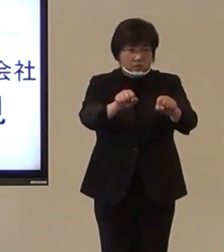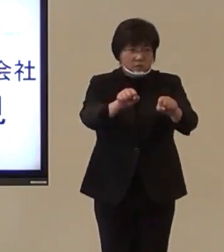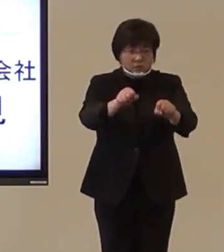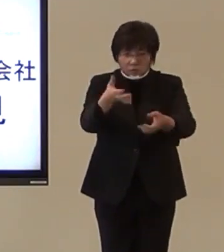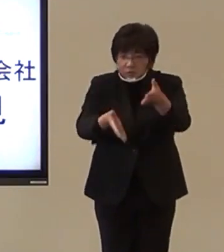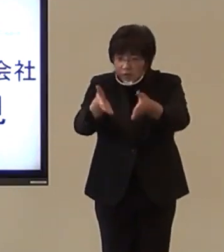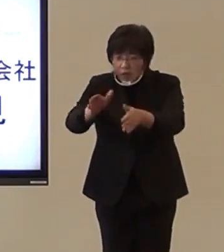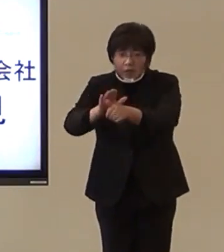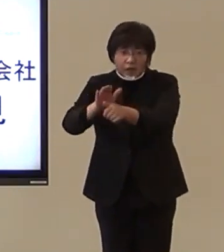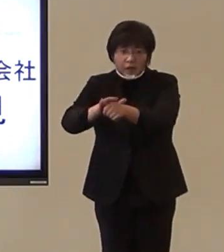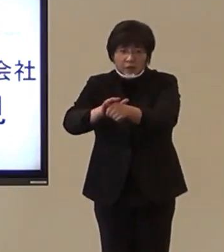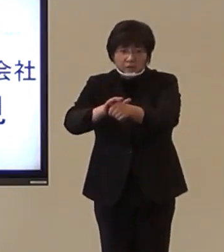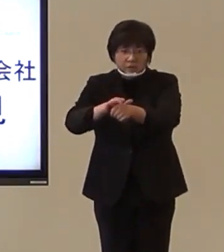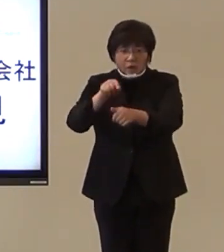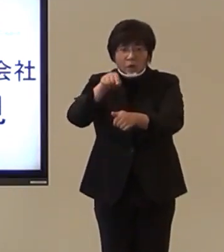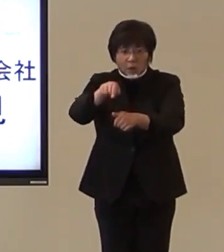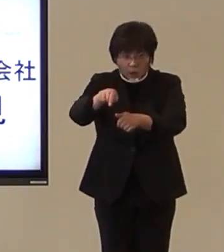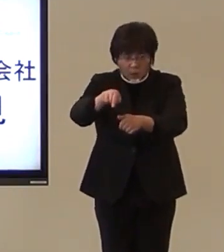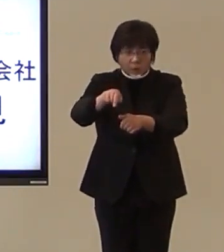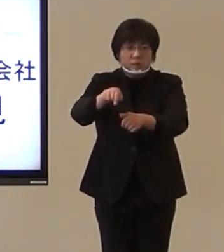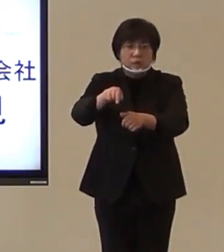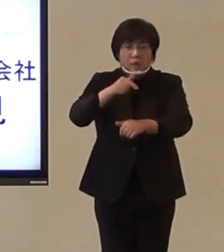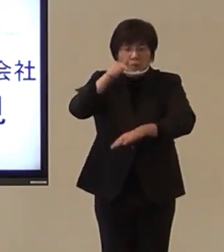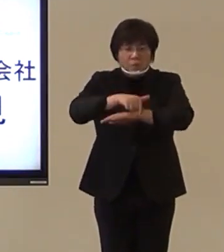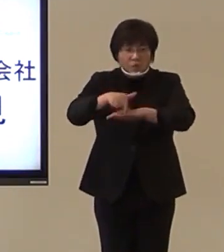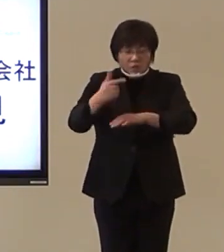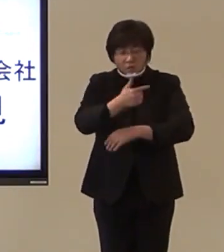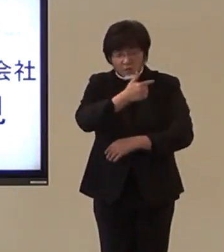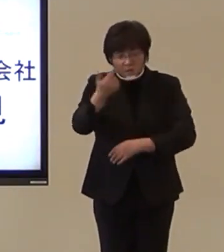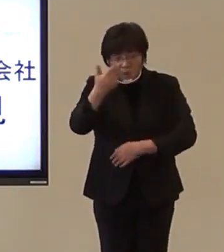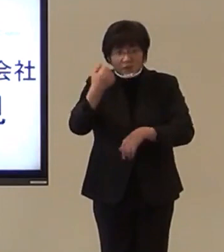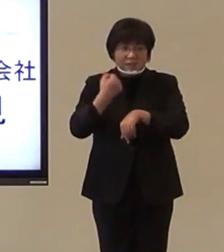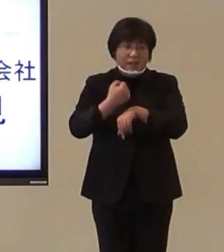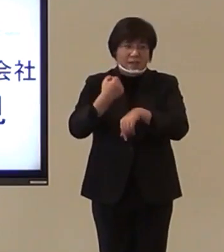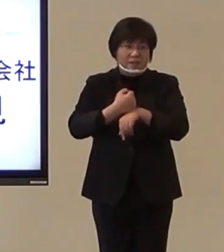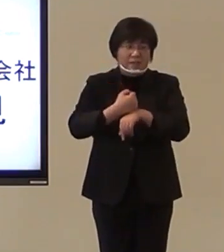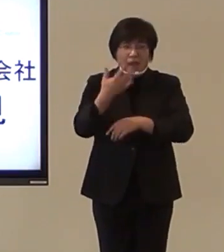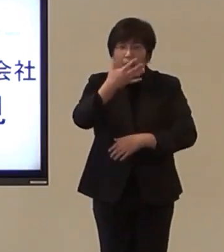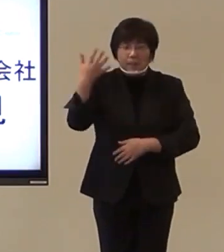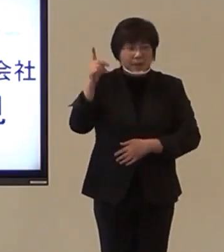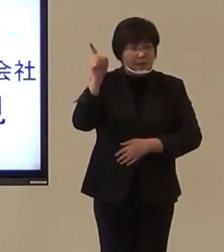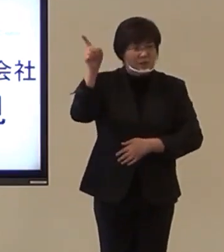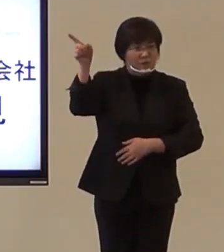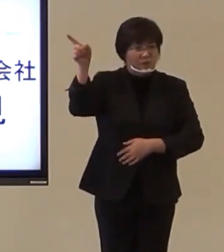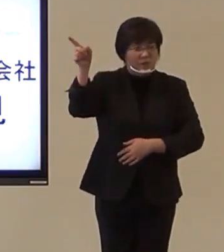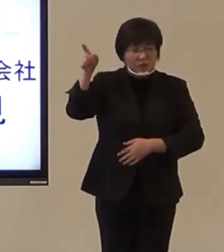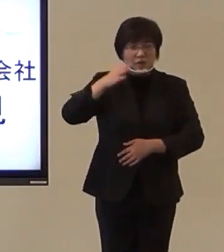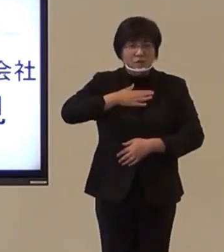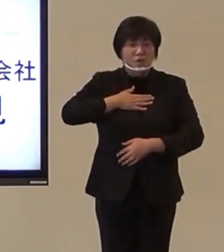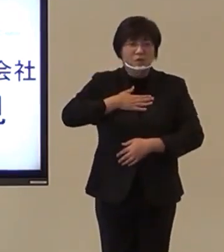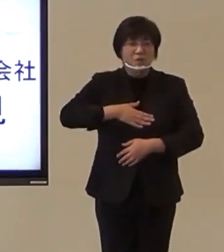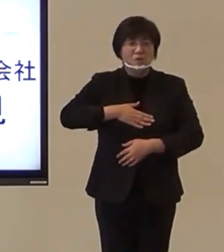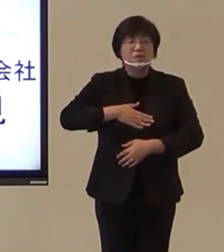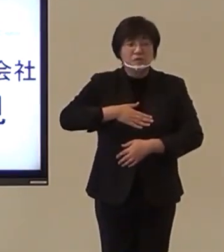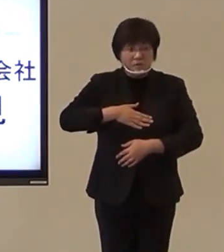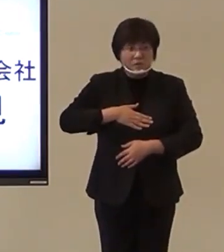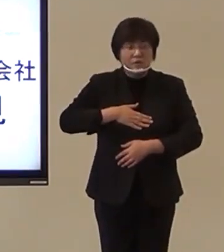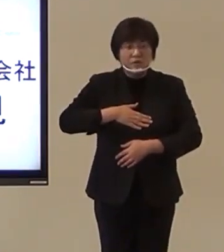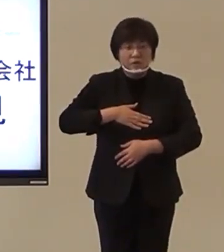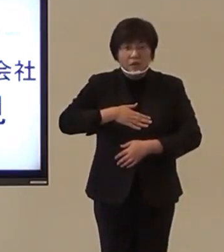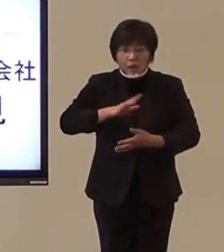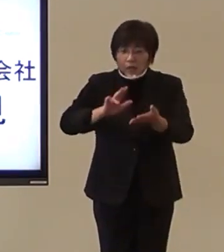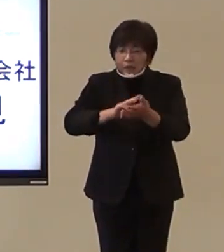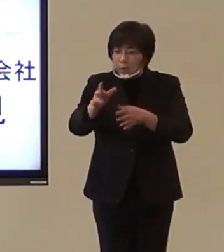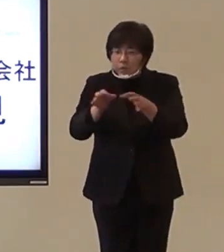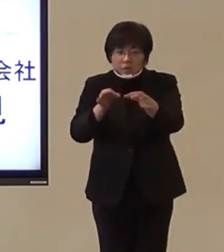に対しては大ビッグプロジェクトです。アメリカにおいてはですね、ご承知のように薬局チェーンの中で薬剤師も打ってたり